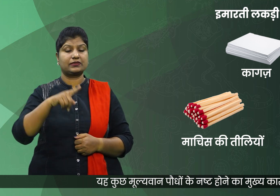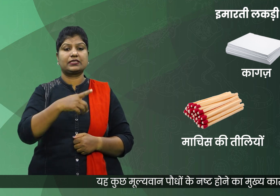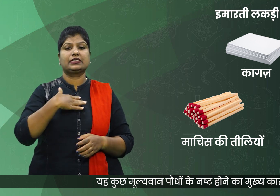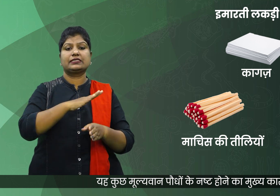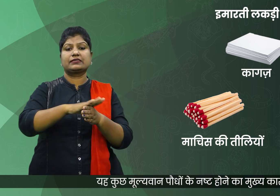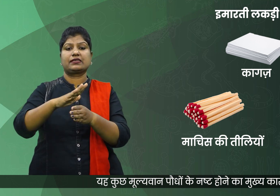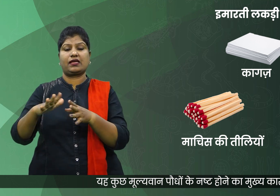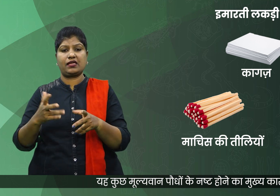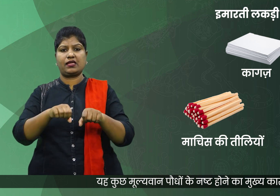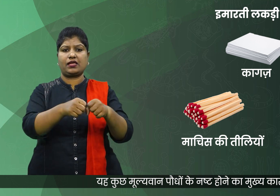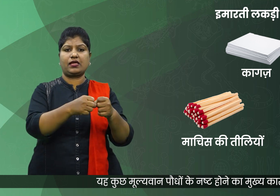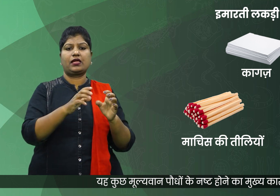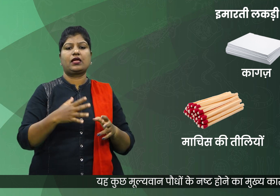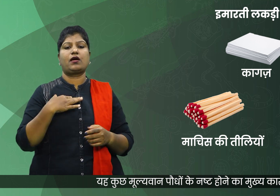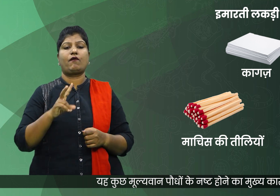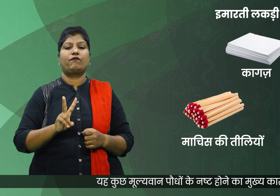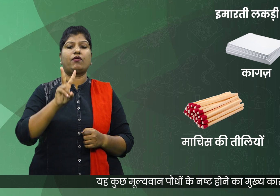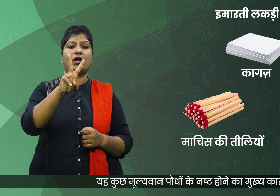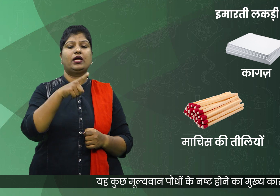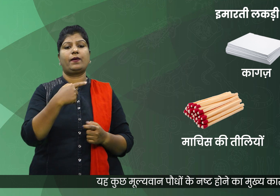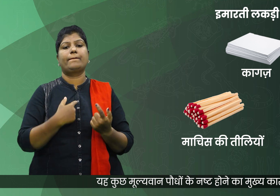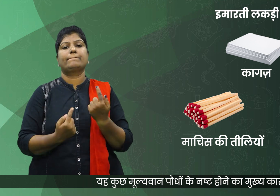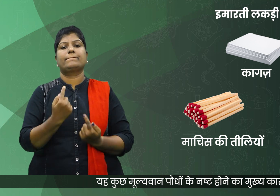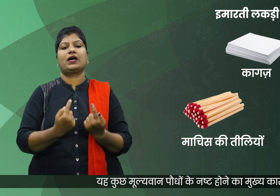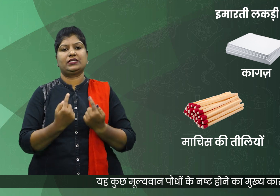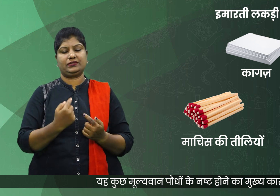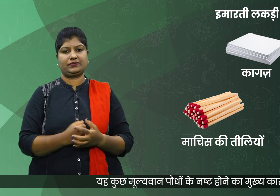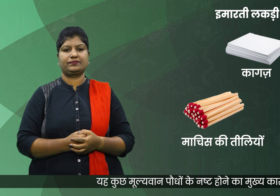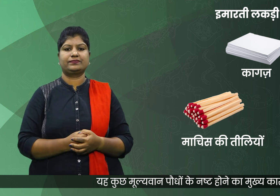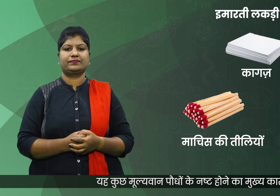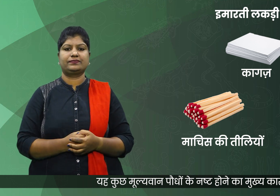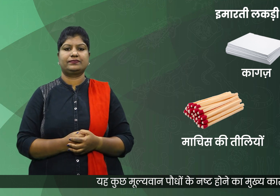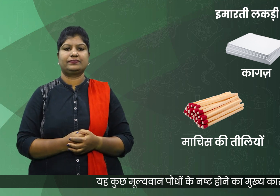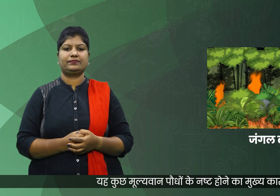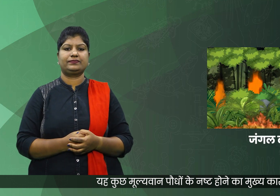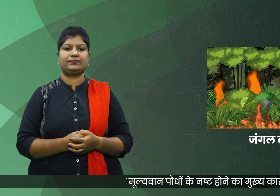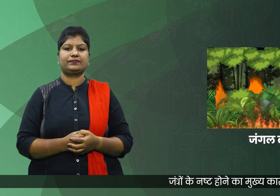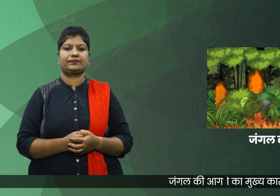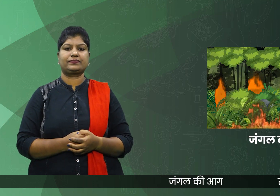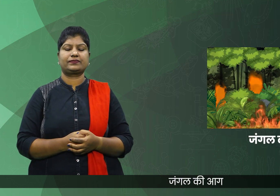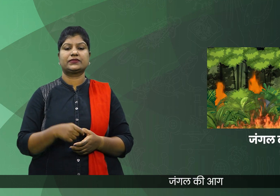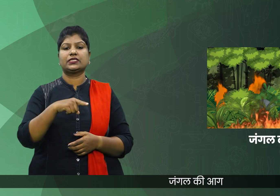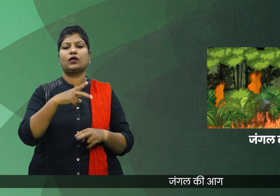है। जंगल की आग